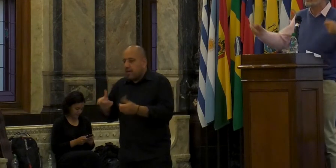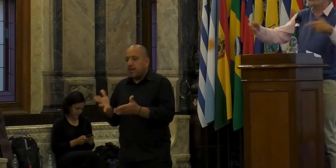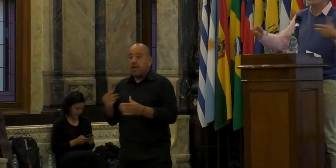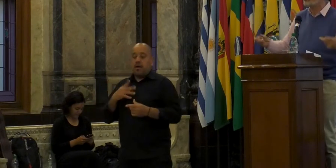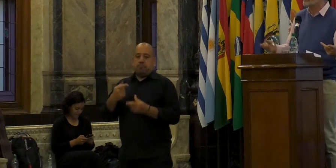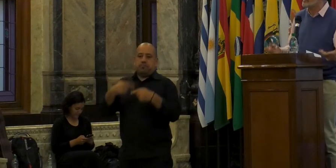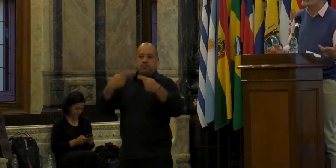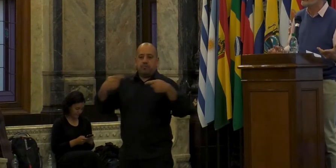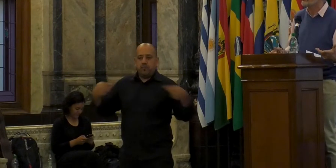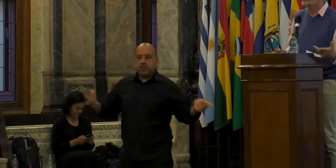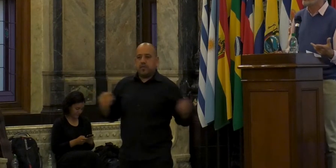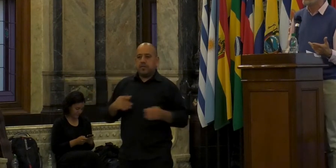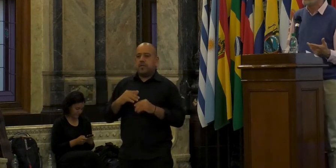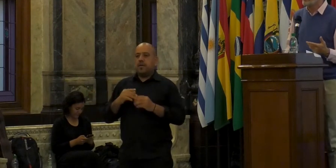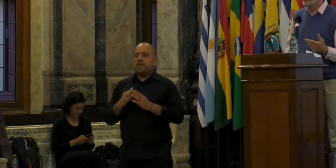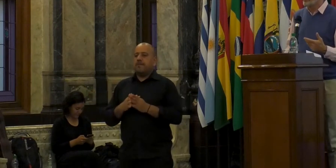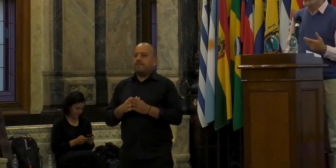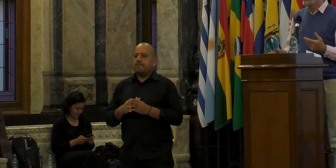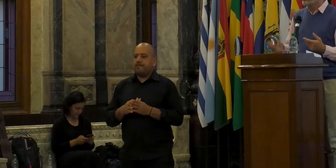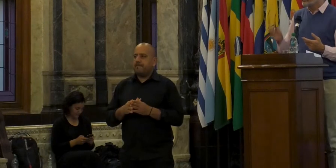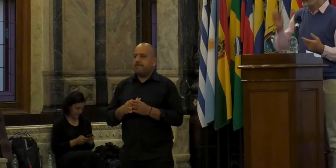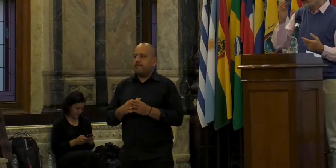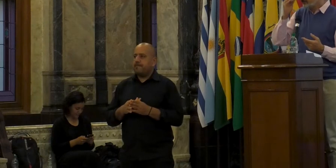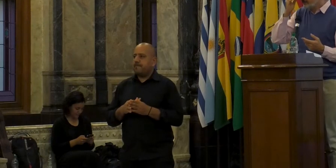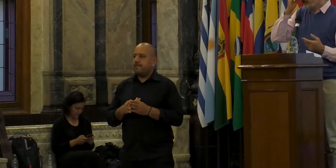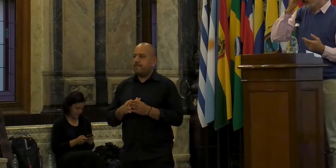cosas entrecruzadas, ¿no?